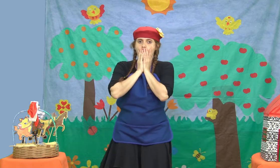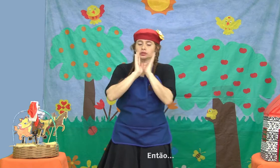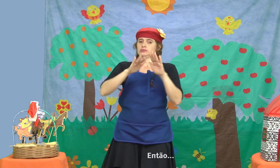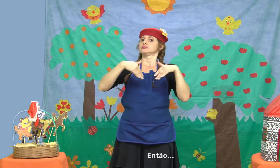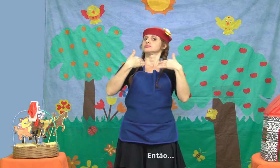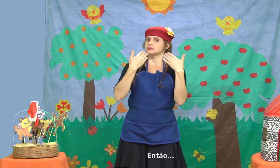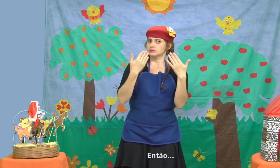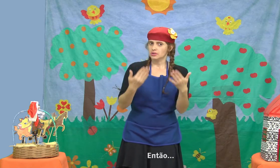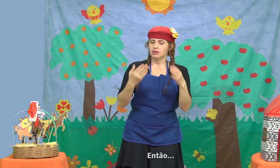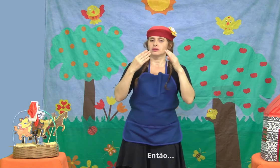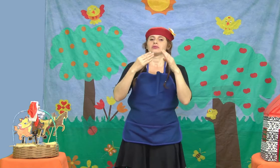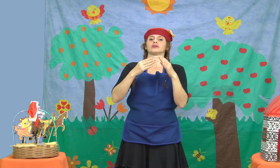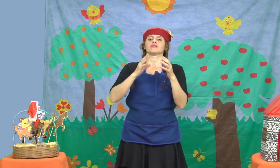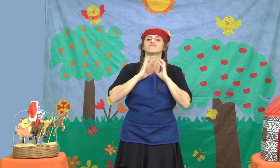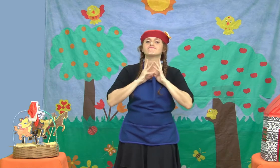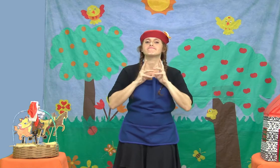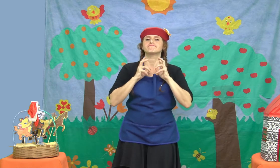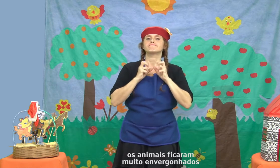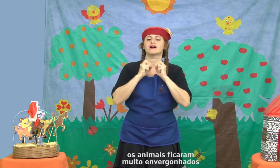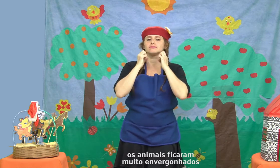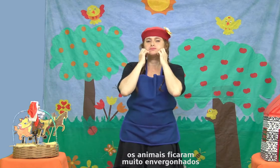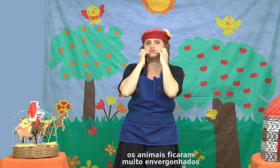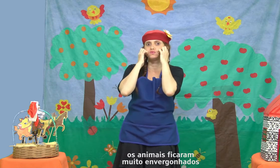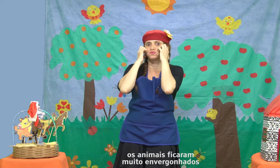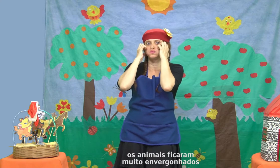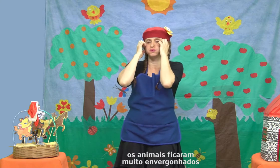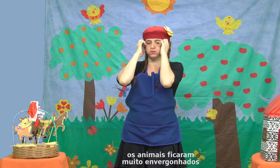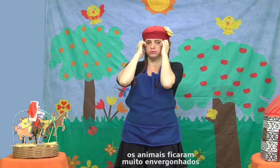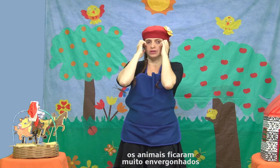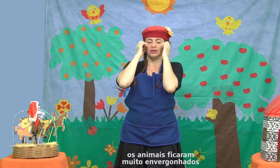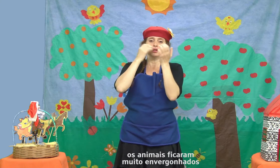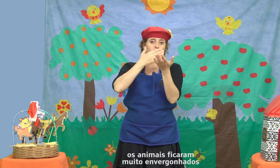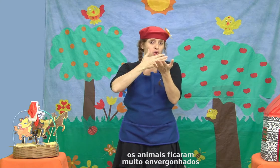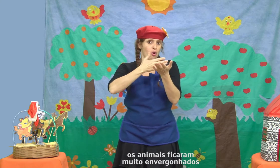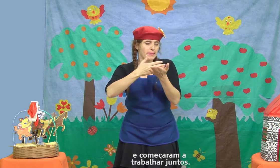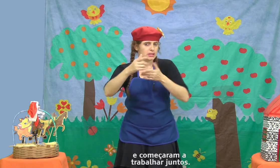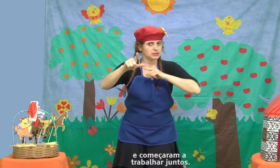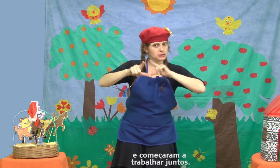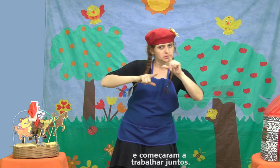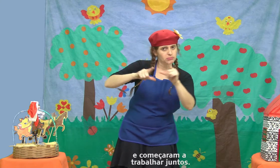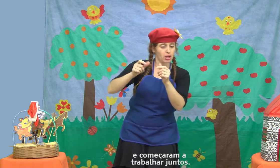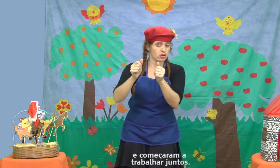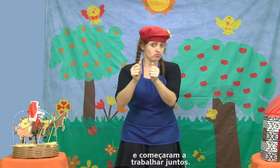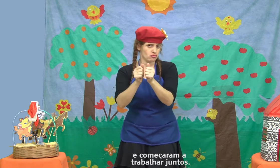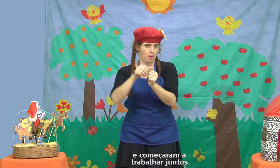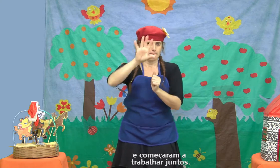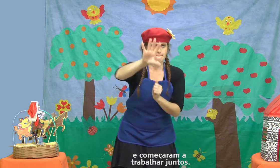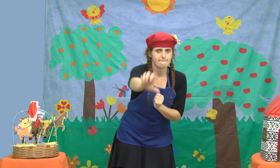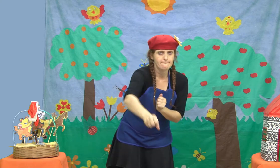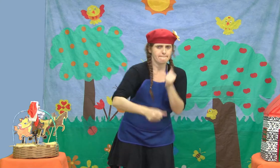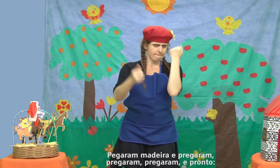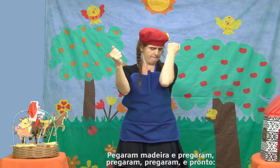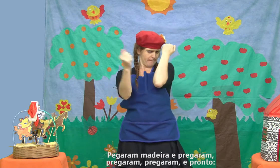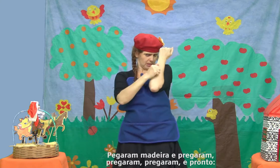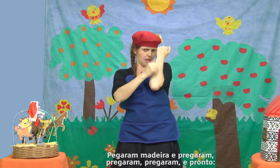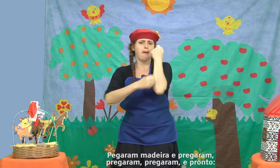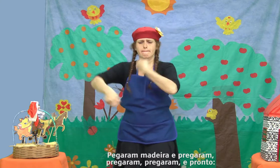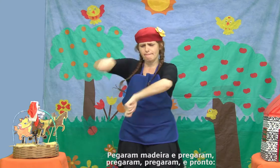então os animais ficaram muito envergonhados e começaram a trabalhar juntos pegaram a madeira